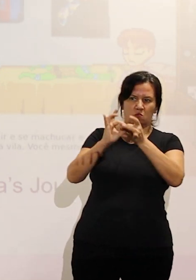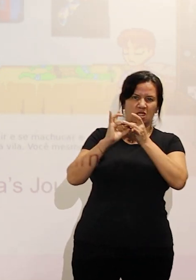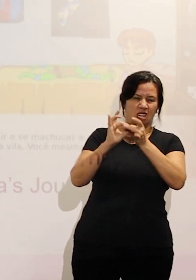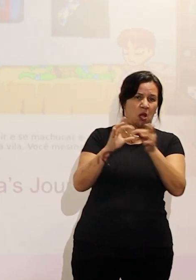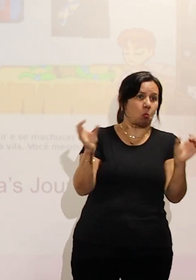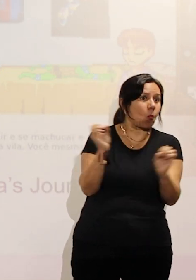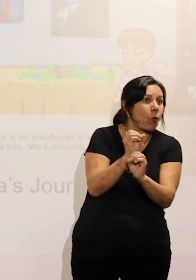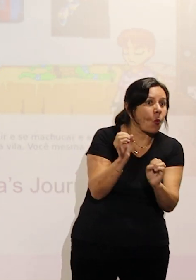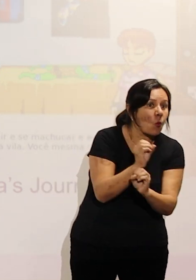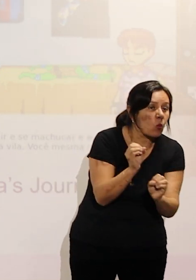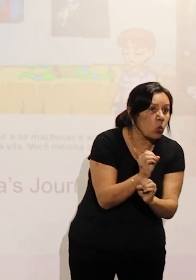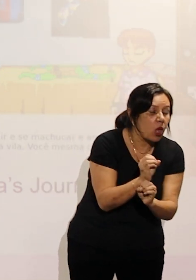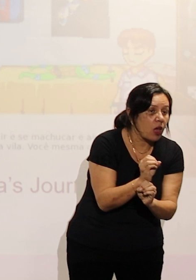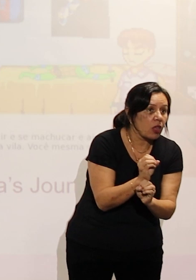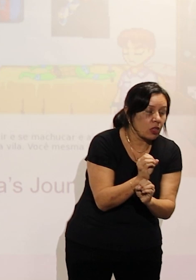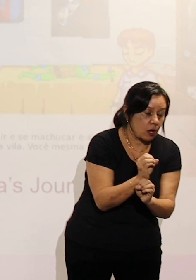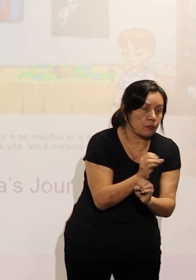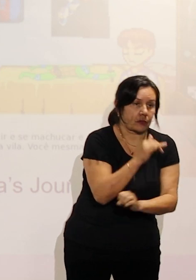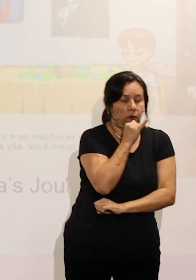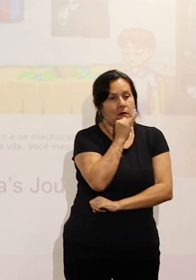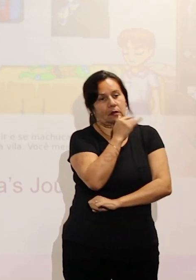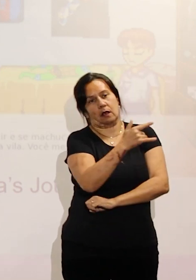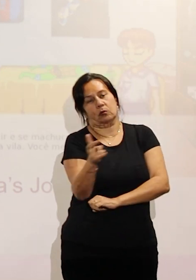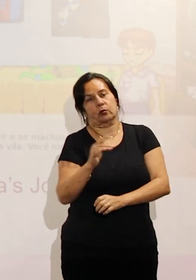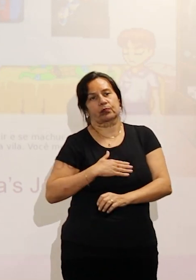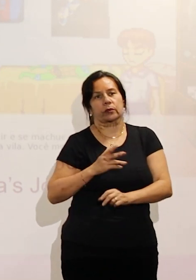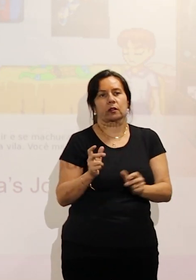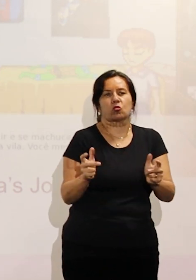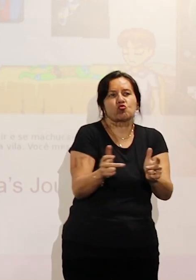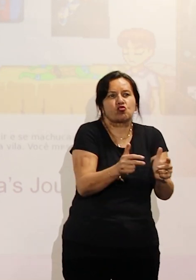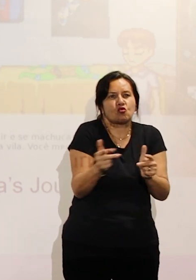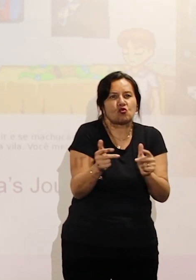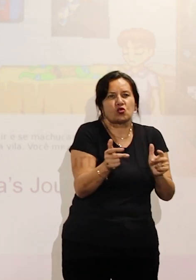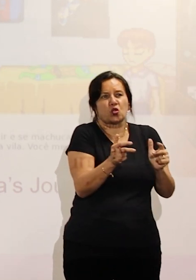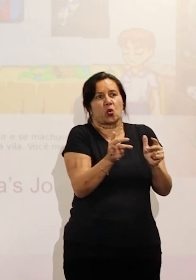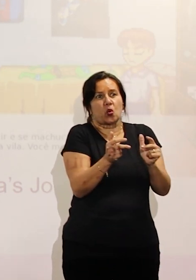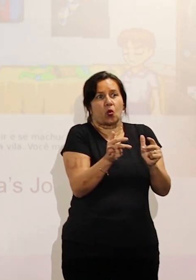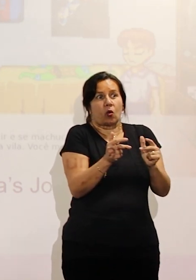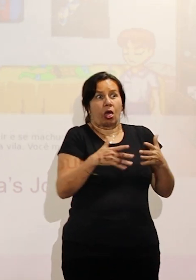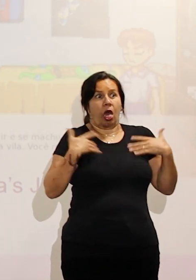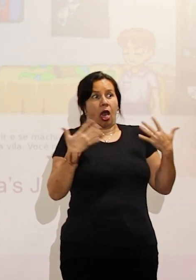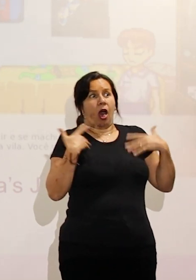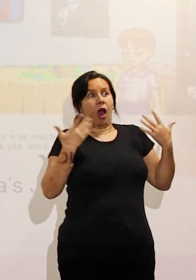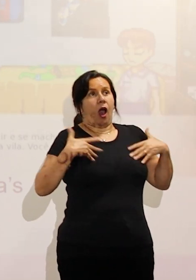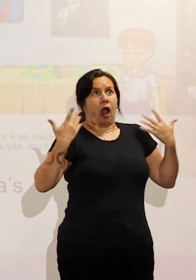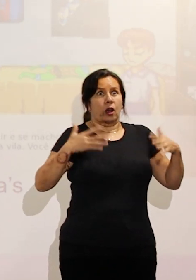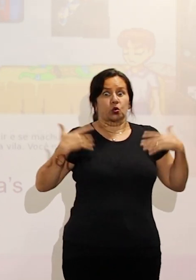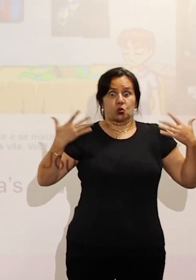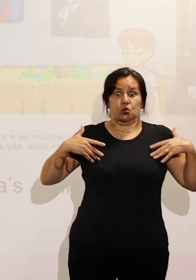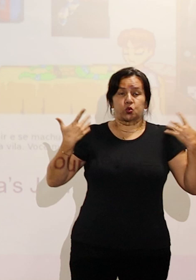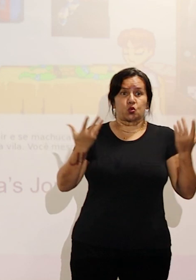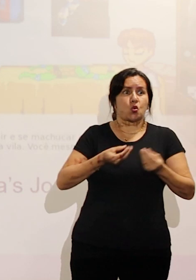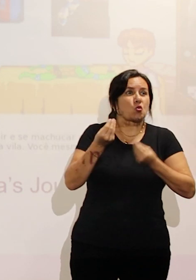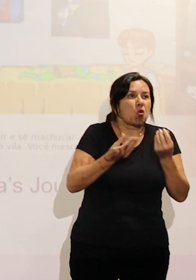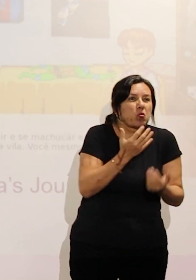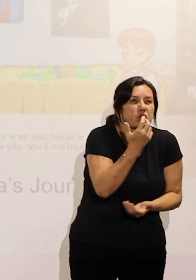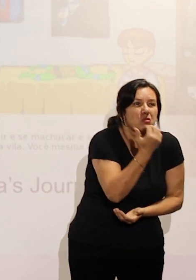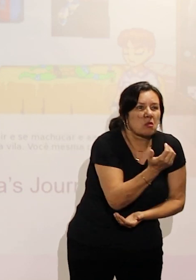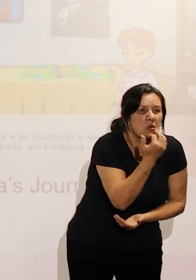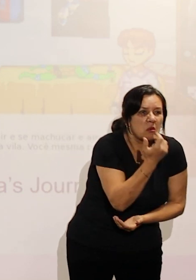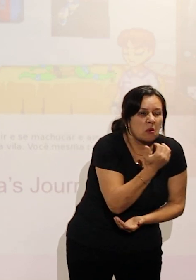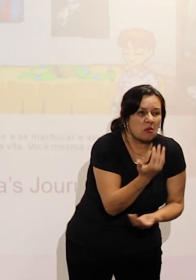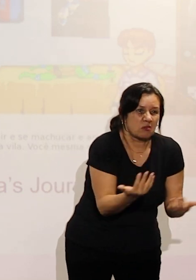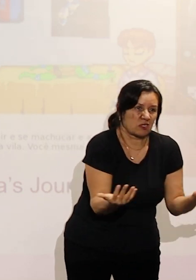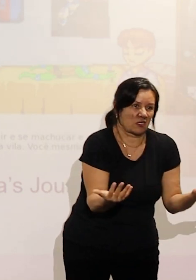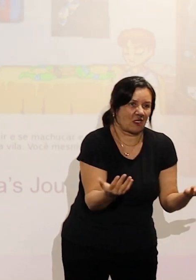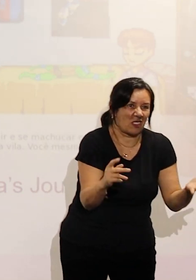os elementos que estão lá, por exemplo, você tem um jogo de terror, mas você decide fazer jogo de terror super colorido e tal.